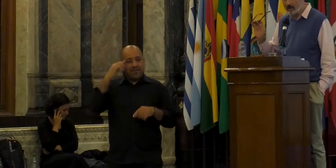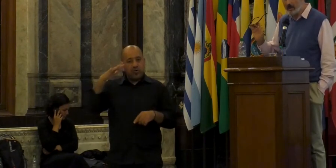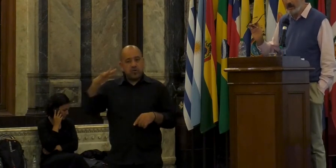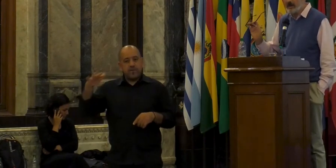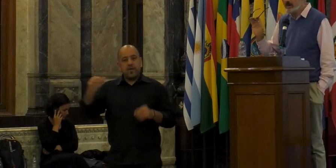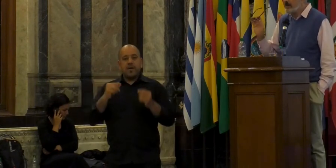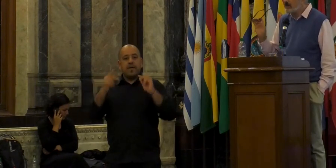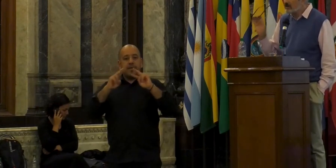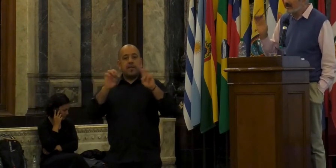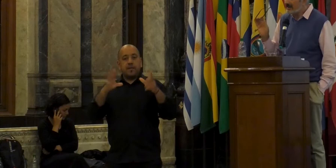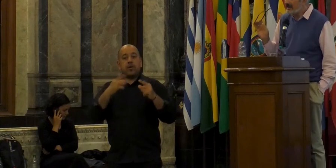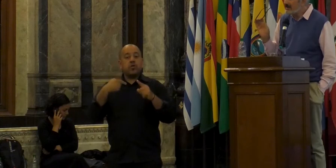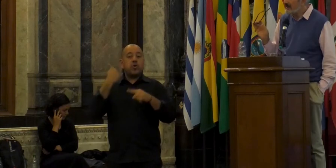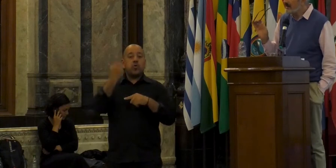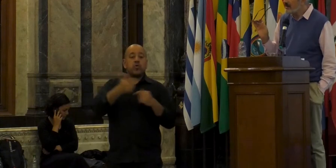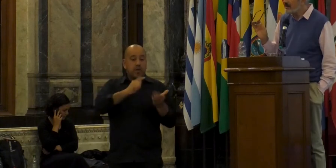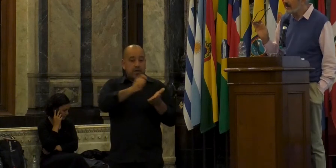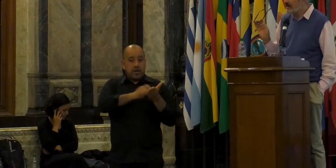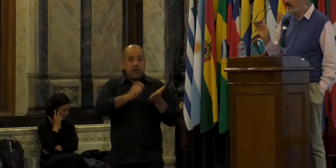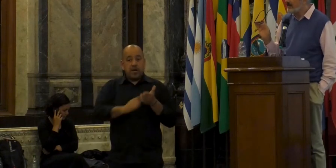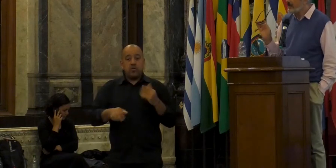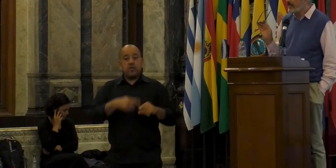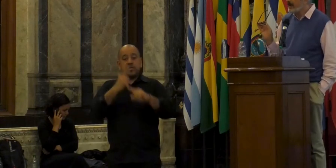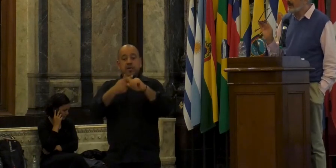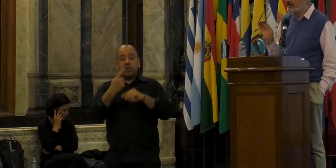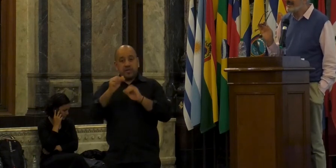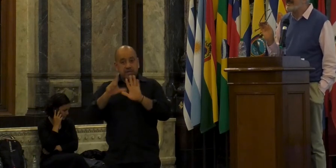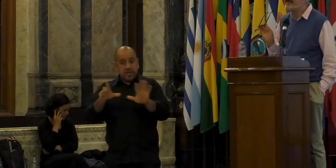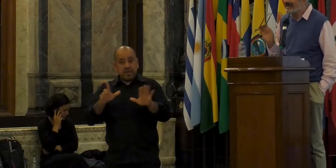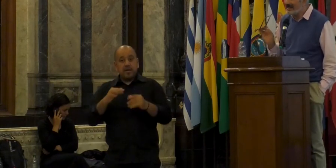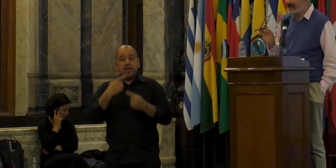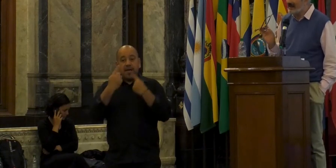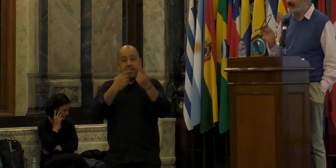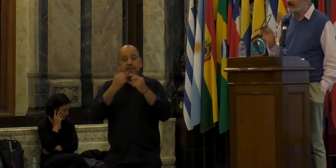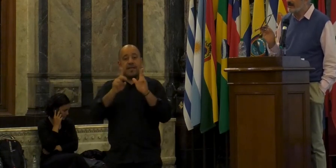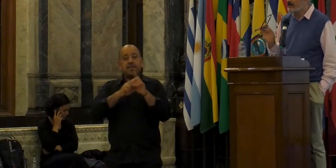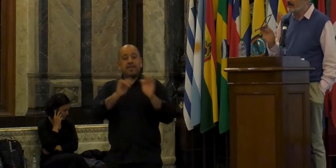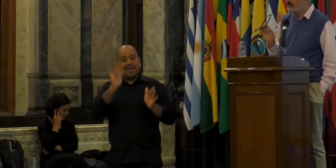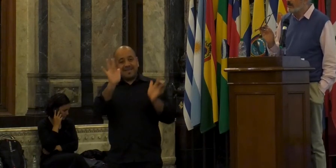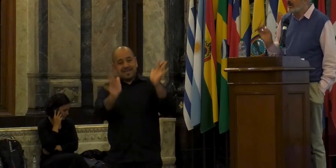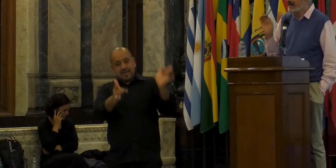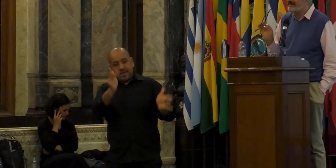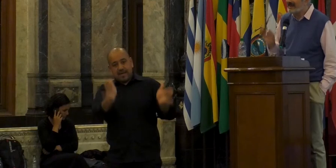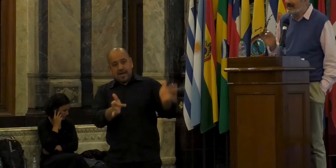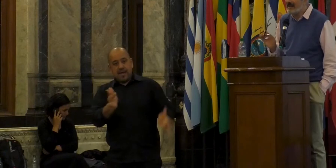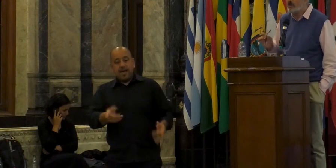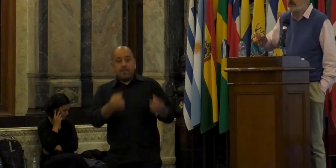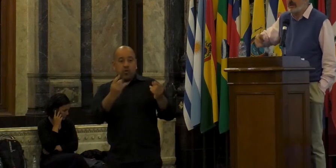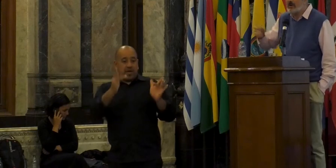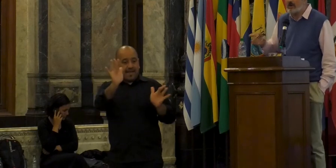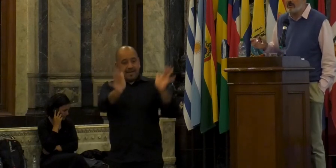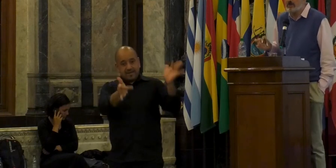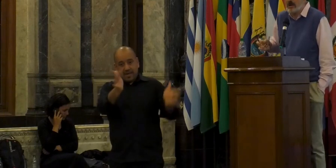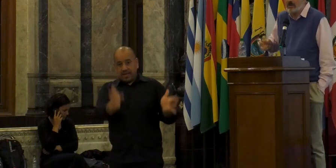de Locke y de otros tratadistas del 17 que hablaban de estética, porque la estética no